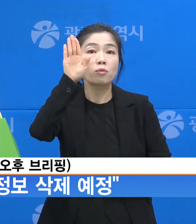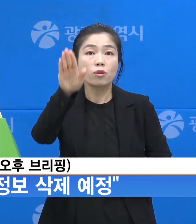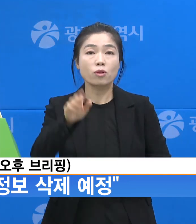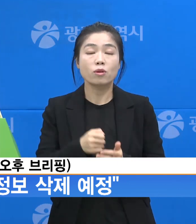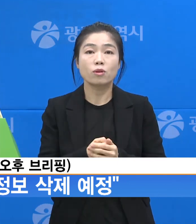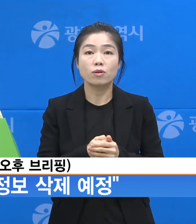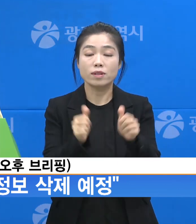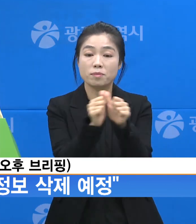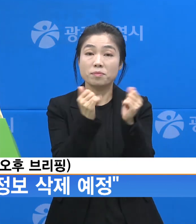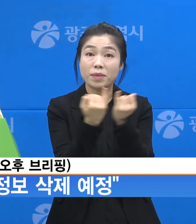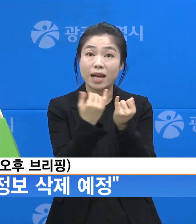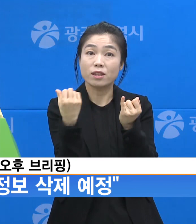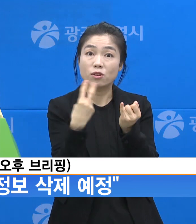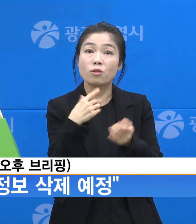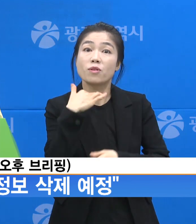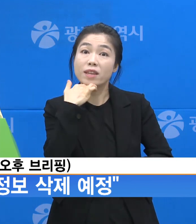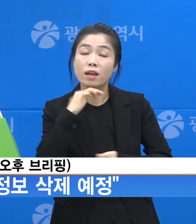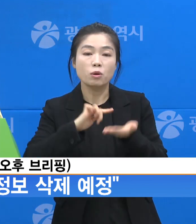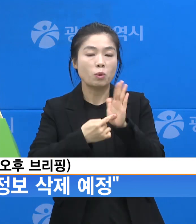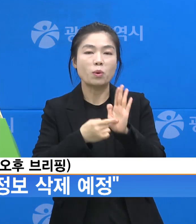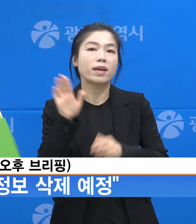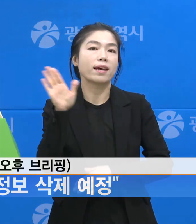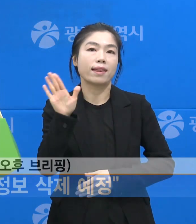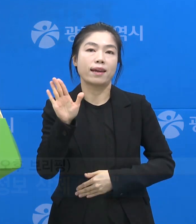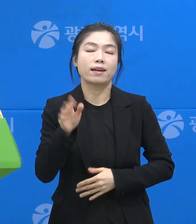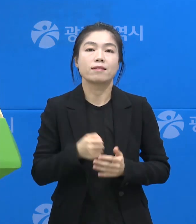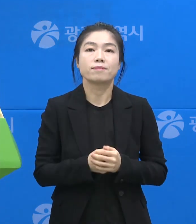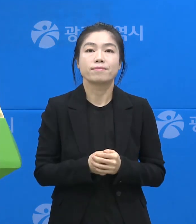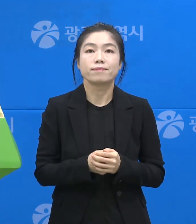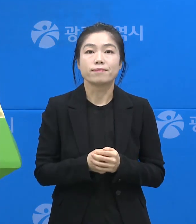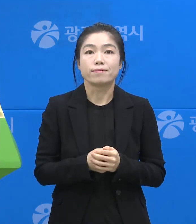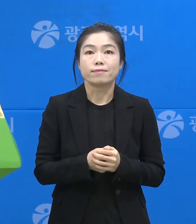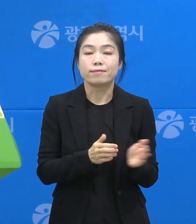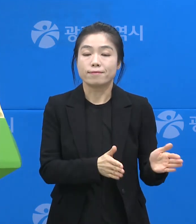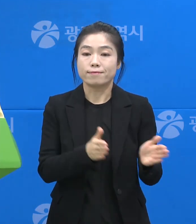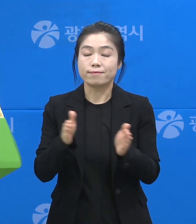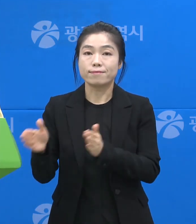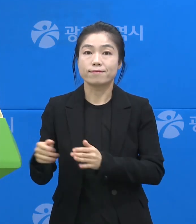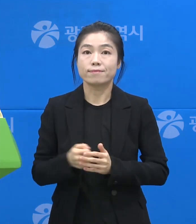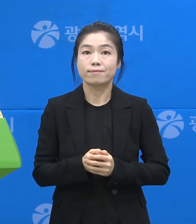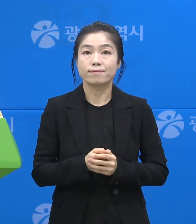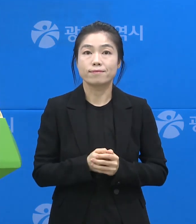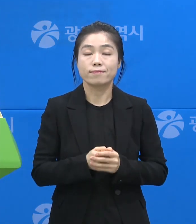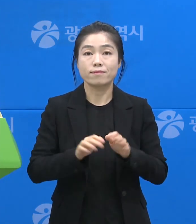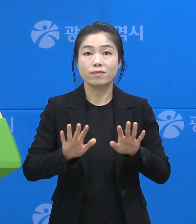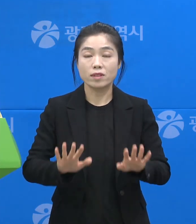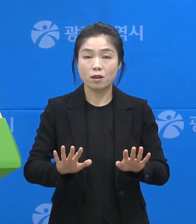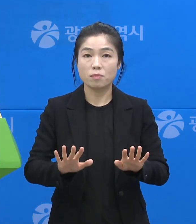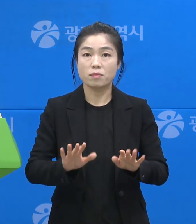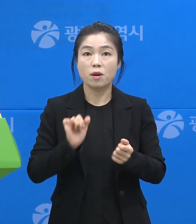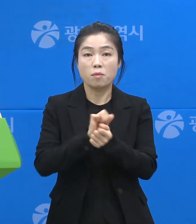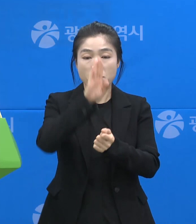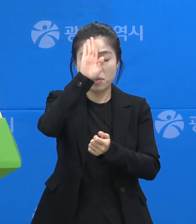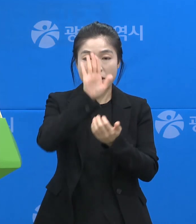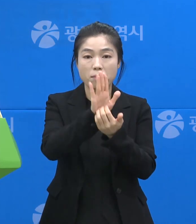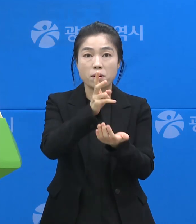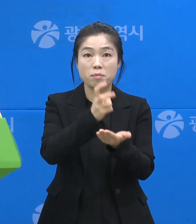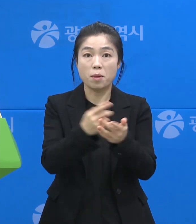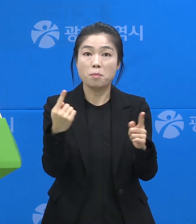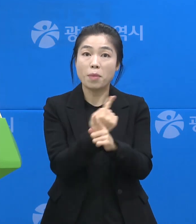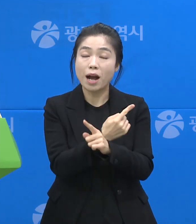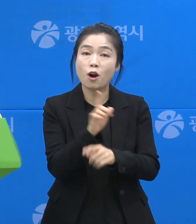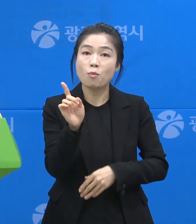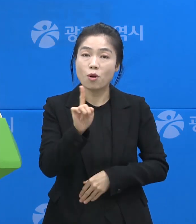향후에는 성별과 나이는 공개하지 않도록 하겠습니다. 그다음에 또 이번에 그 감염병 예방법에 또